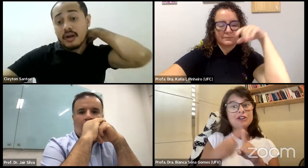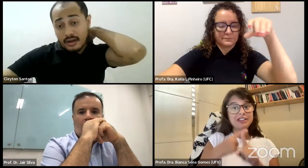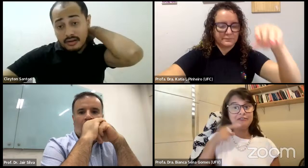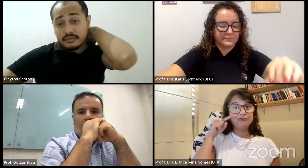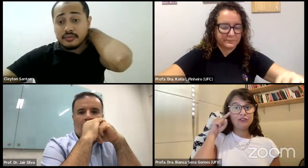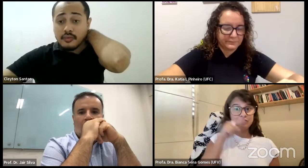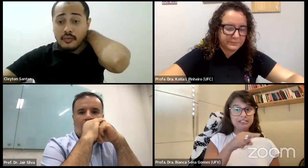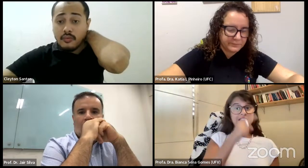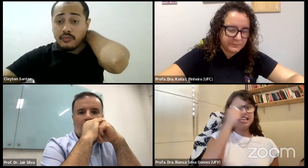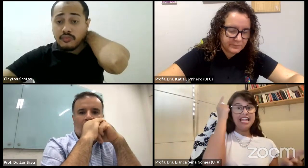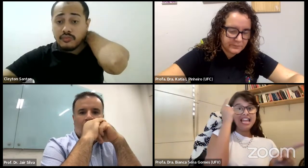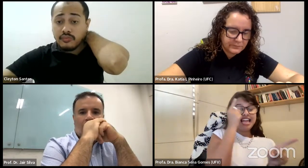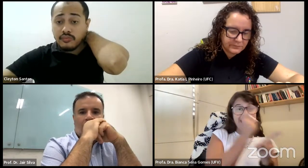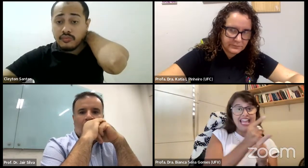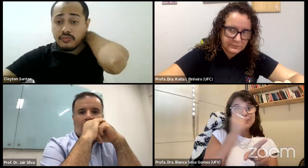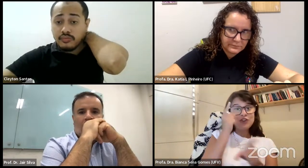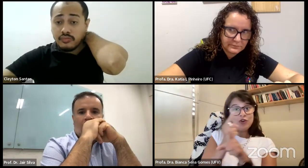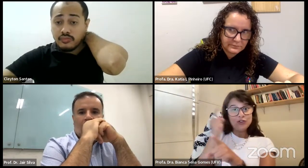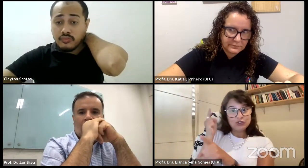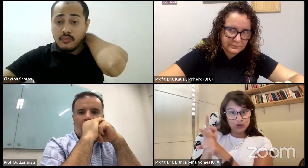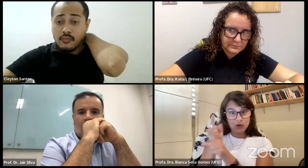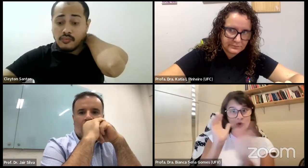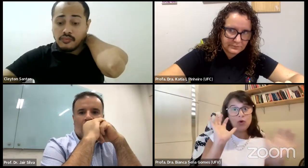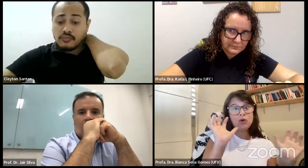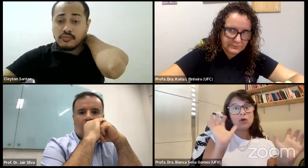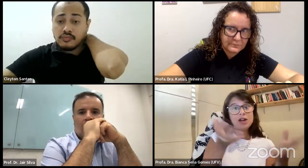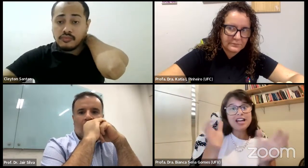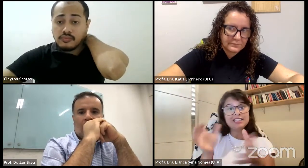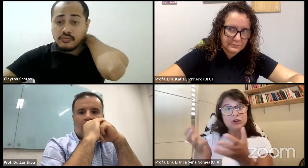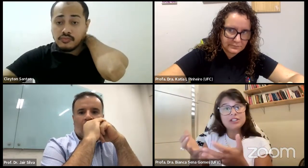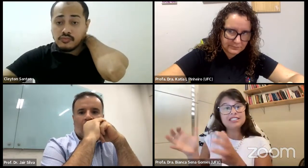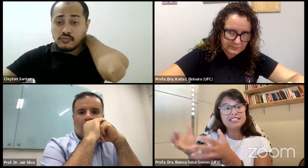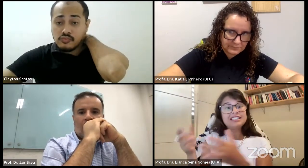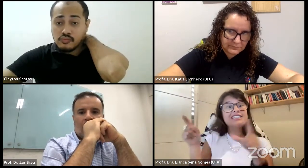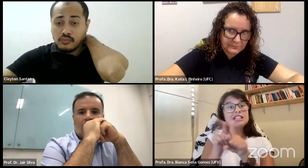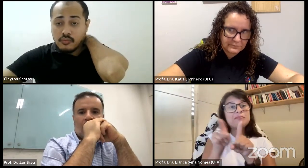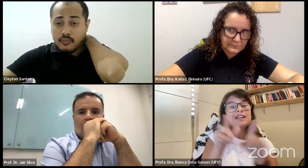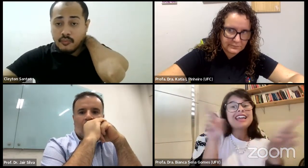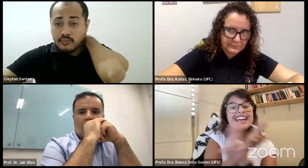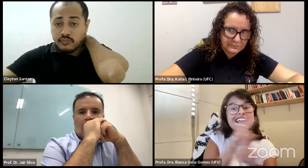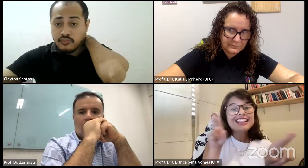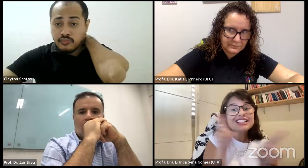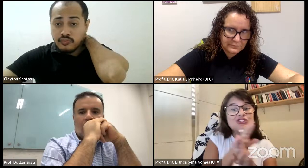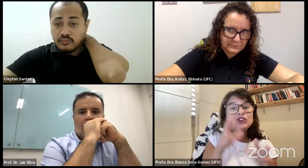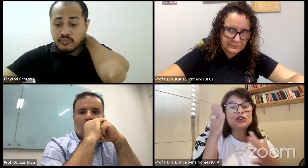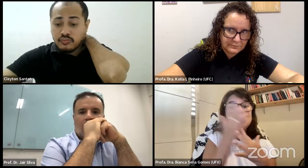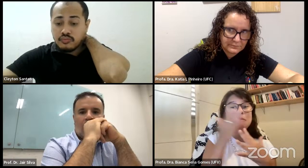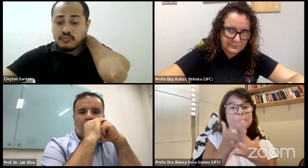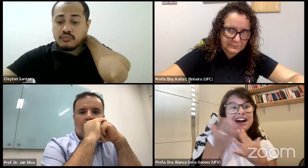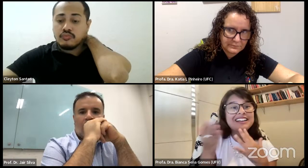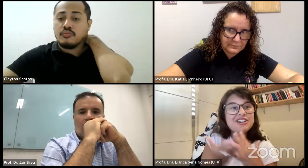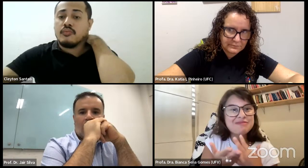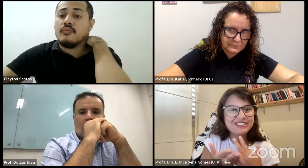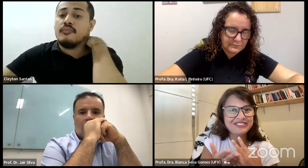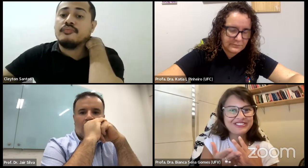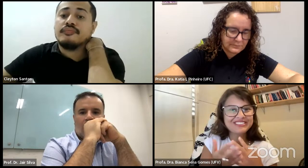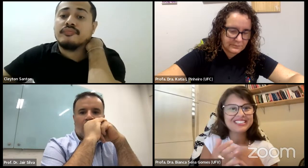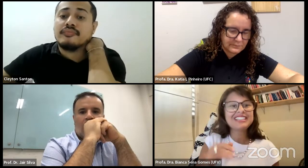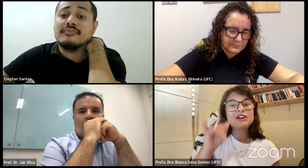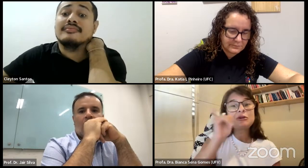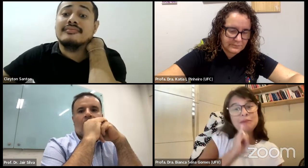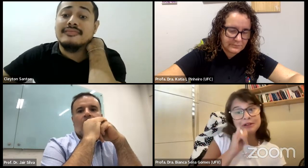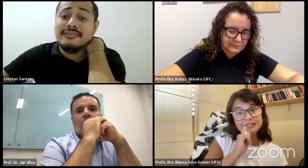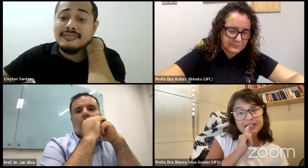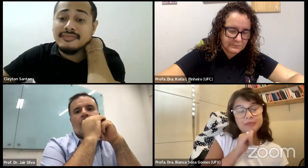né? É que dá para você relacionar com os parâmetros, né? Esses apontamentos que você encontra, pode categorizar